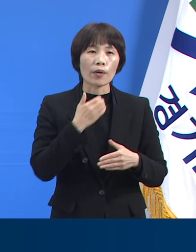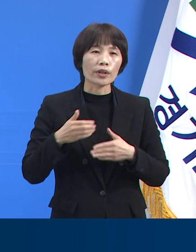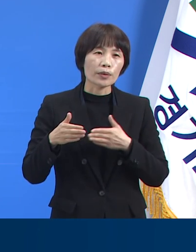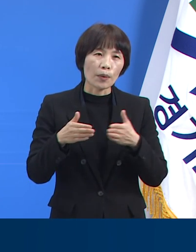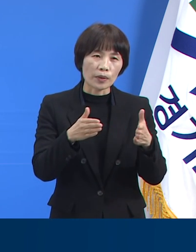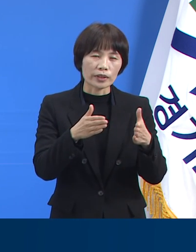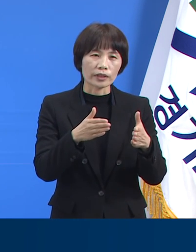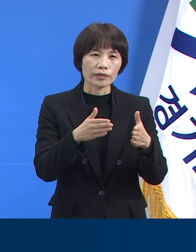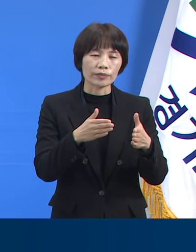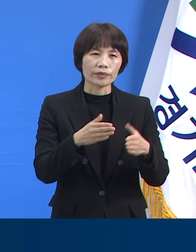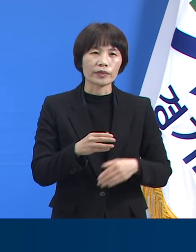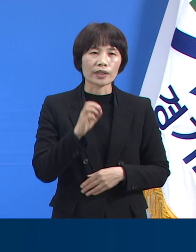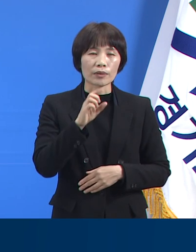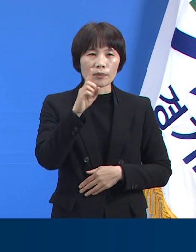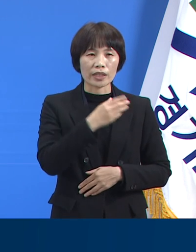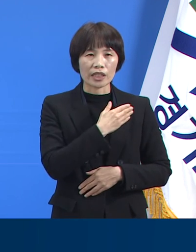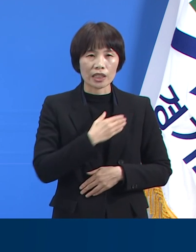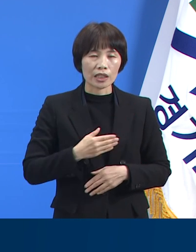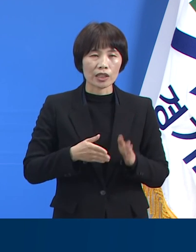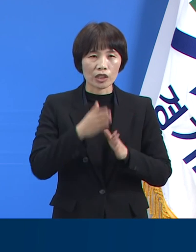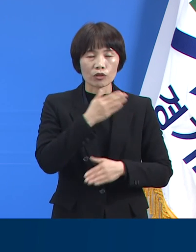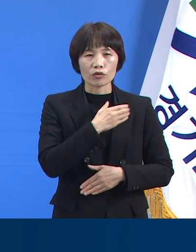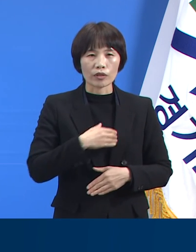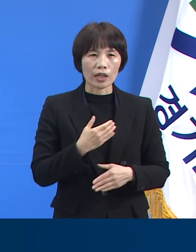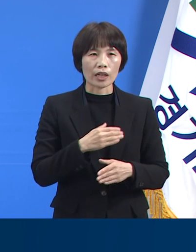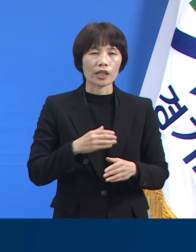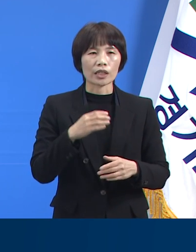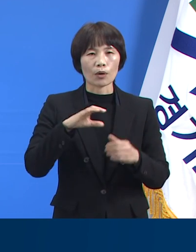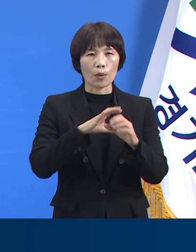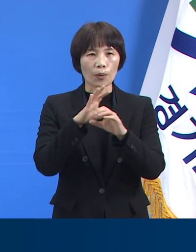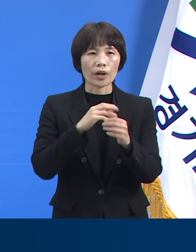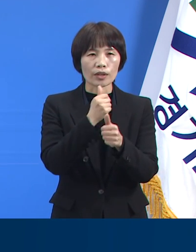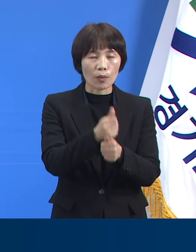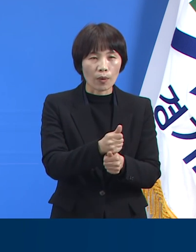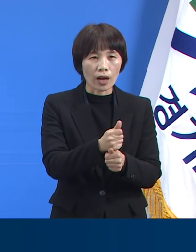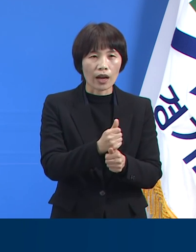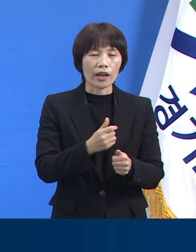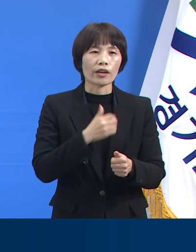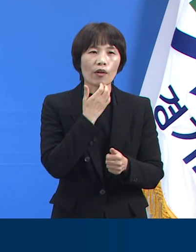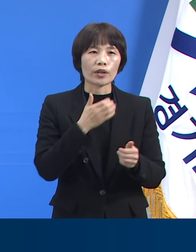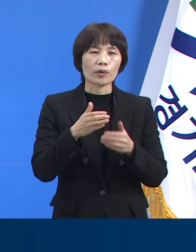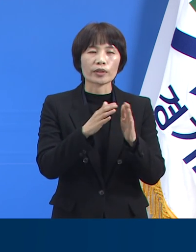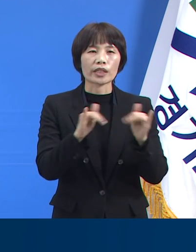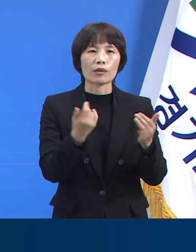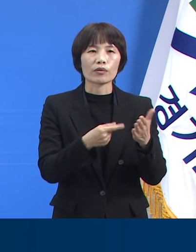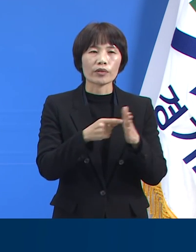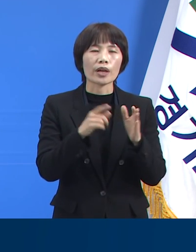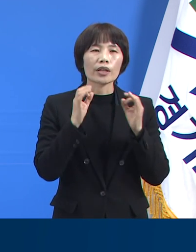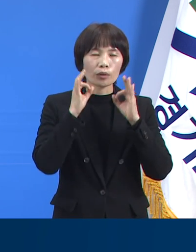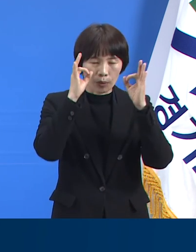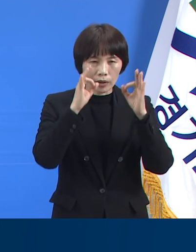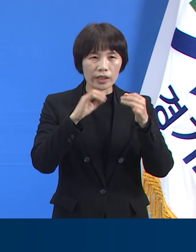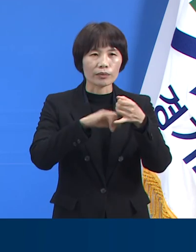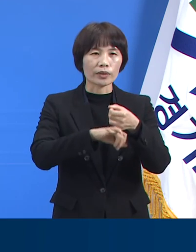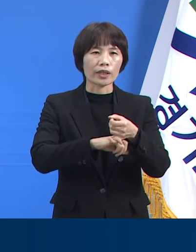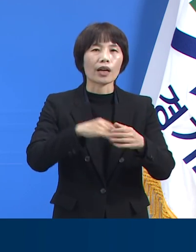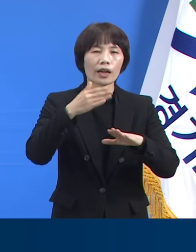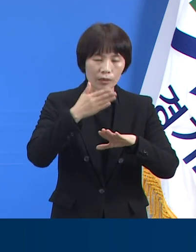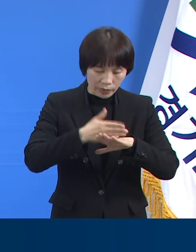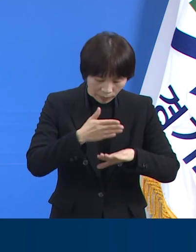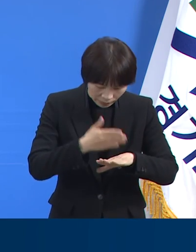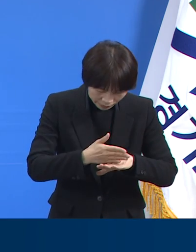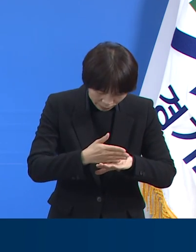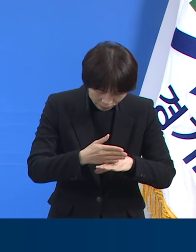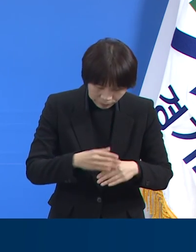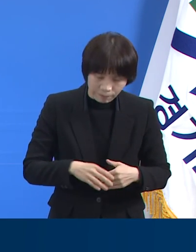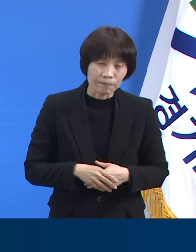그 31개 시군과 함께 코로나19 극복과 도민의 안전을 위해서 최선을 다해 나가겠습니다. 감사합니다.